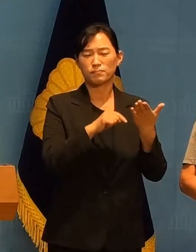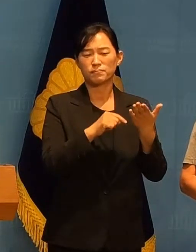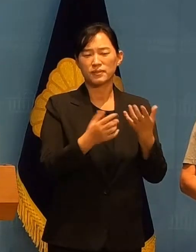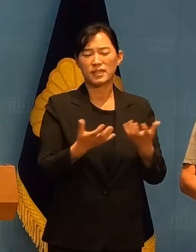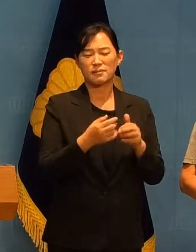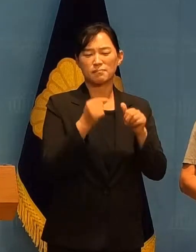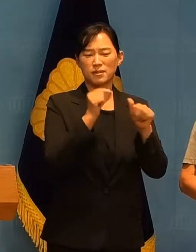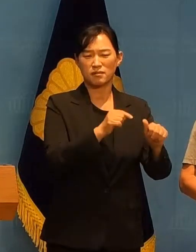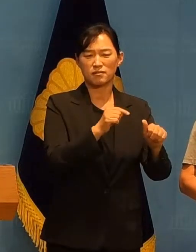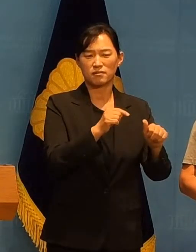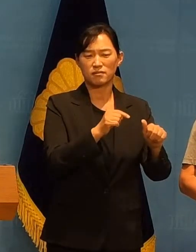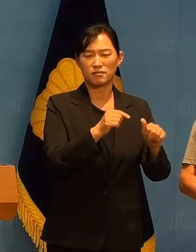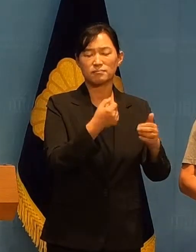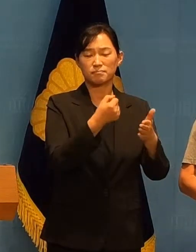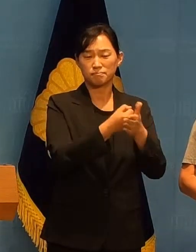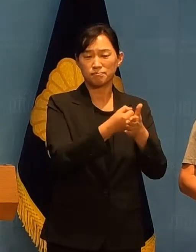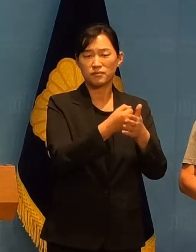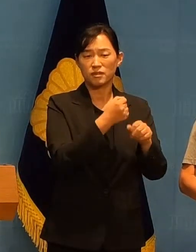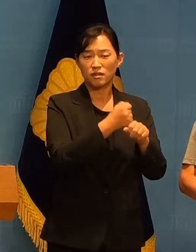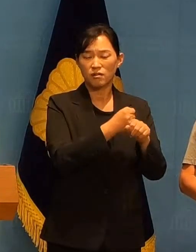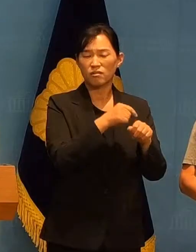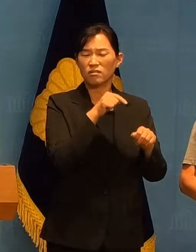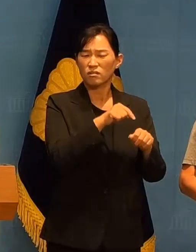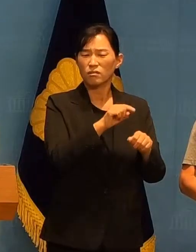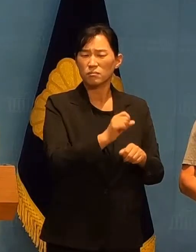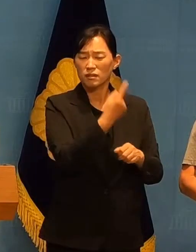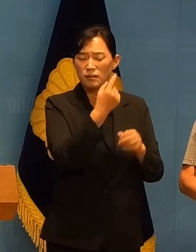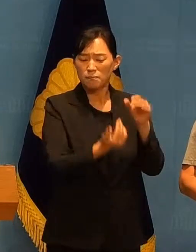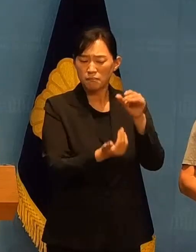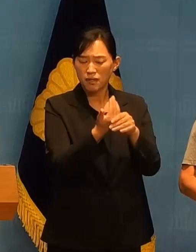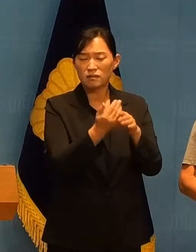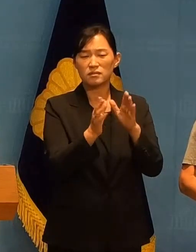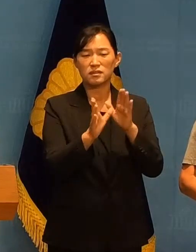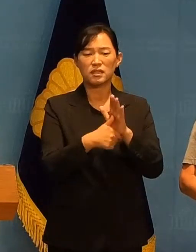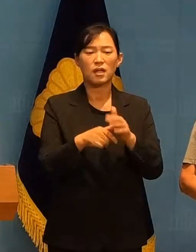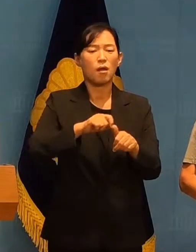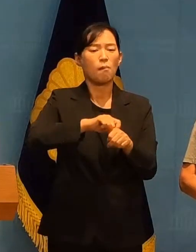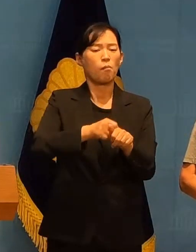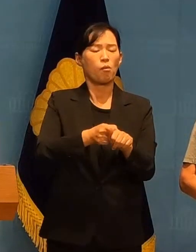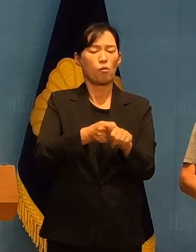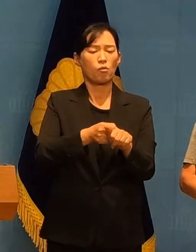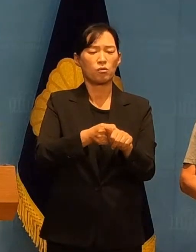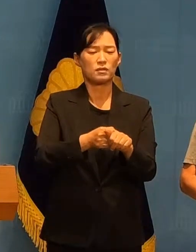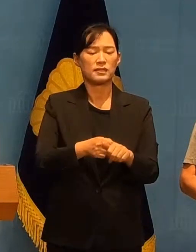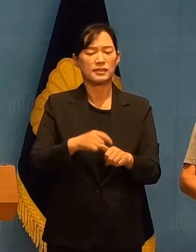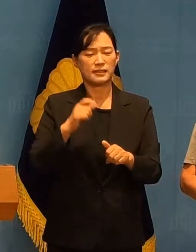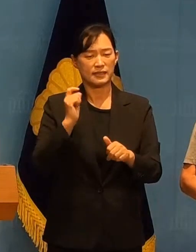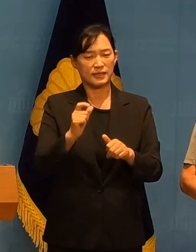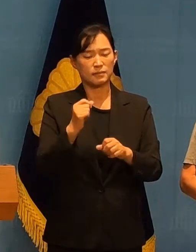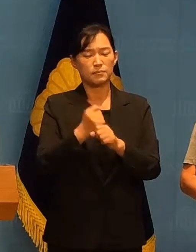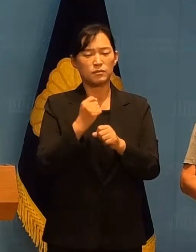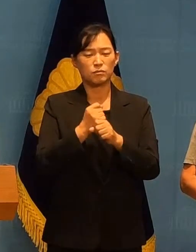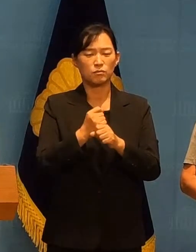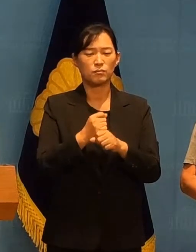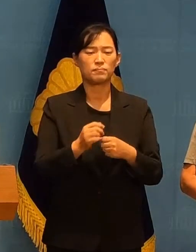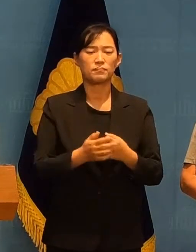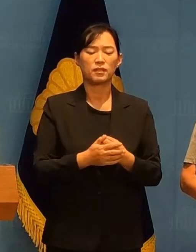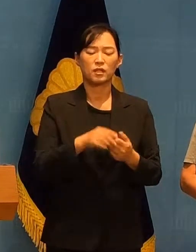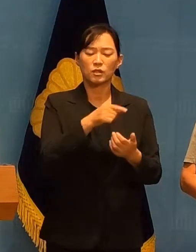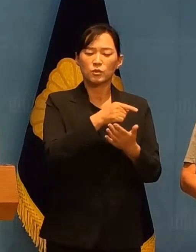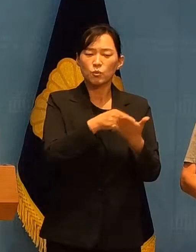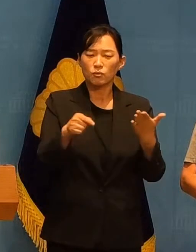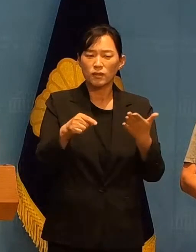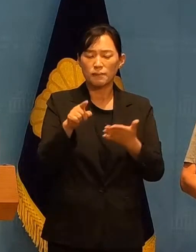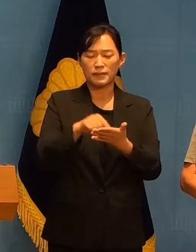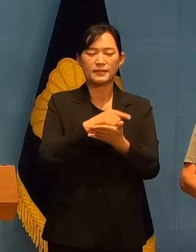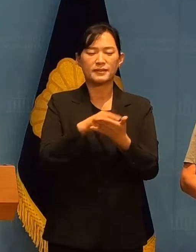규정하였습니다. 또한 불법 하도급으로 인한 사고 발생 시 처벌 규정을 강화하고 징벌적으로